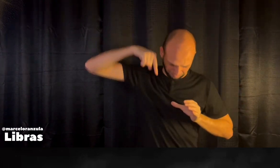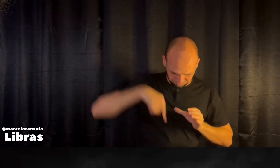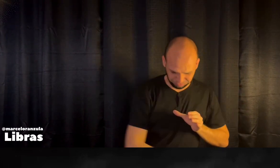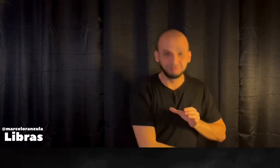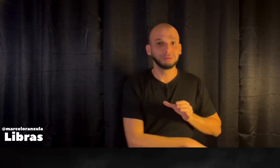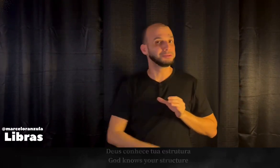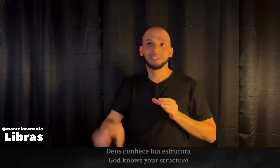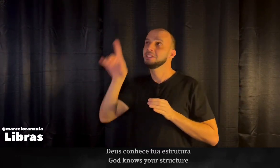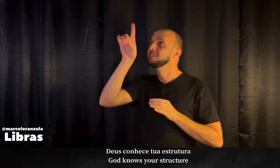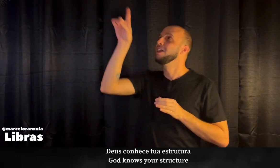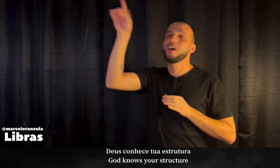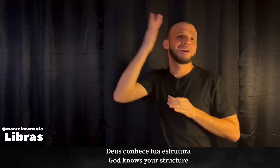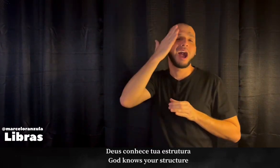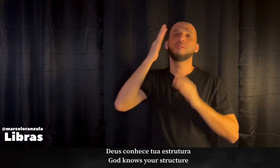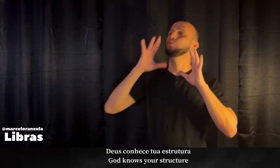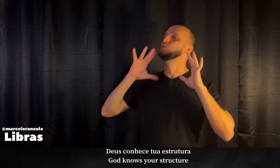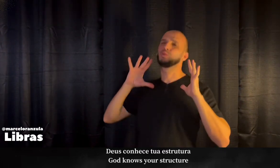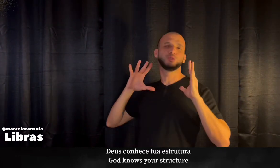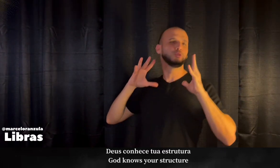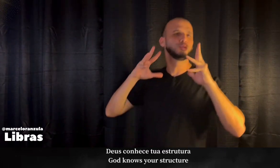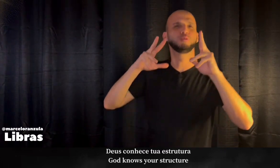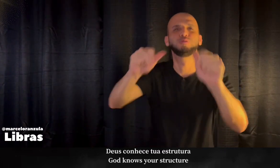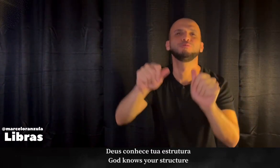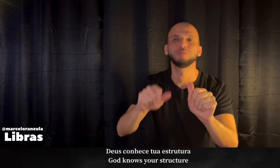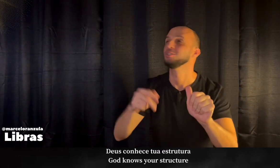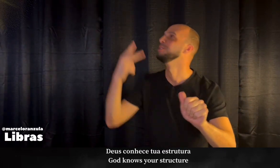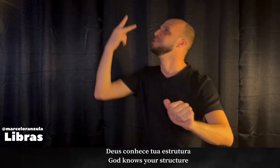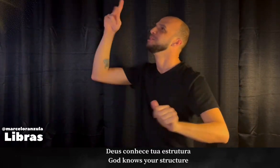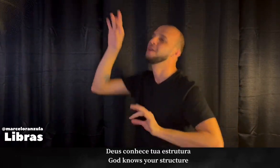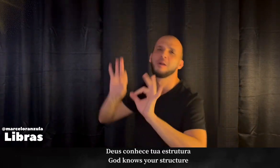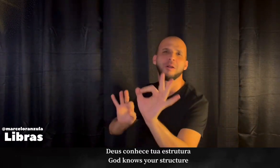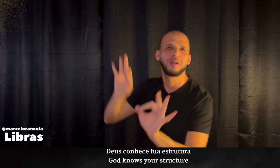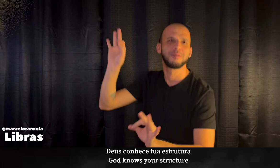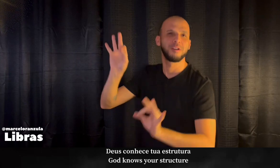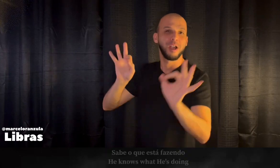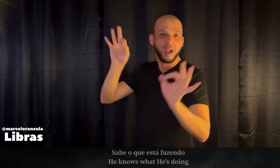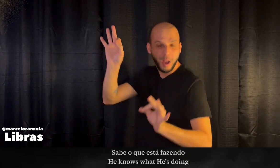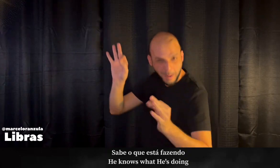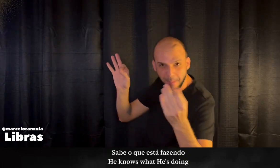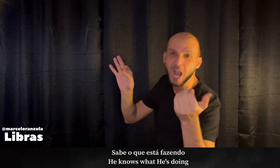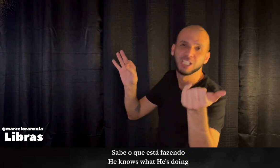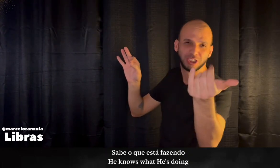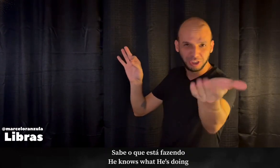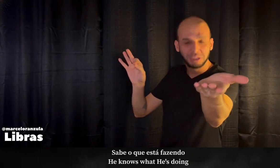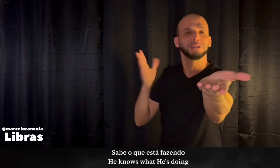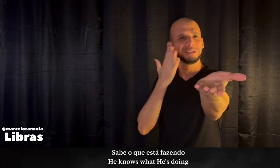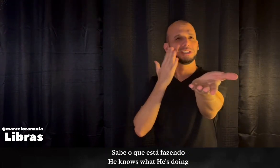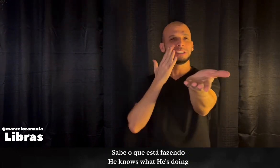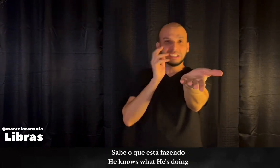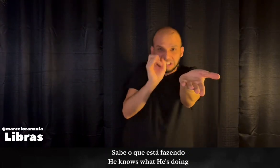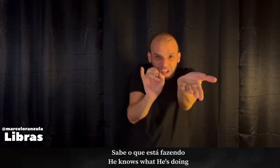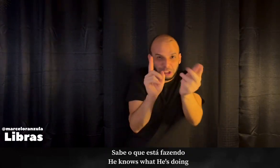Deus conhece tua estrutura Sabe o que está fazendo